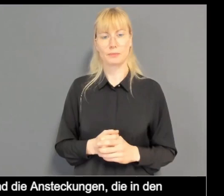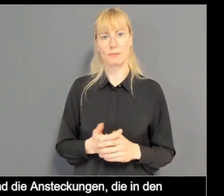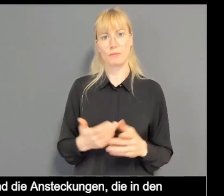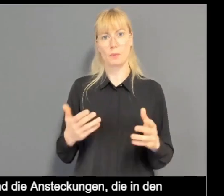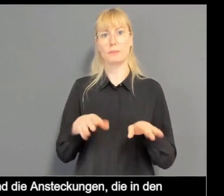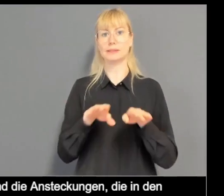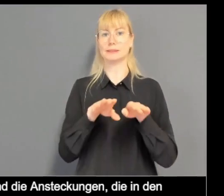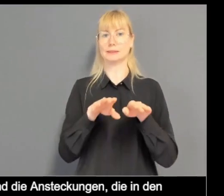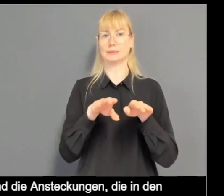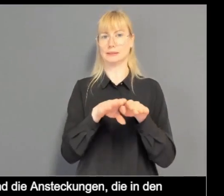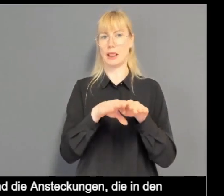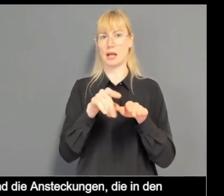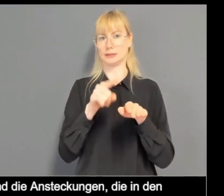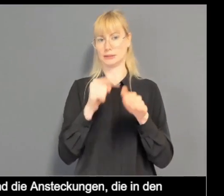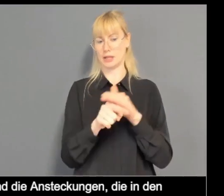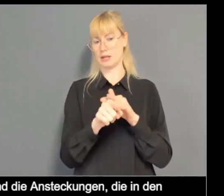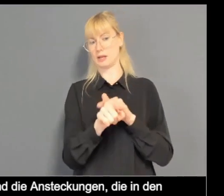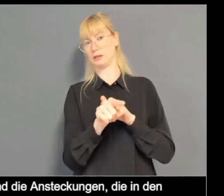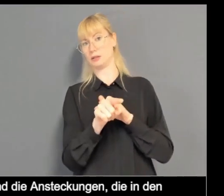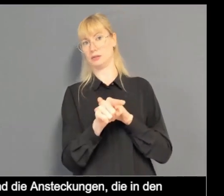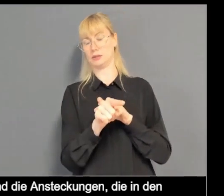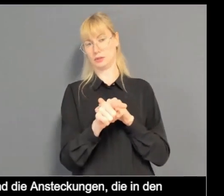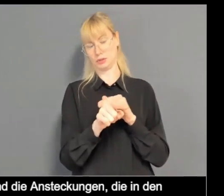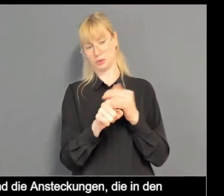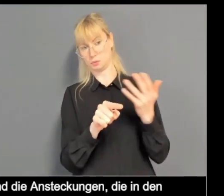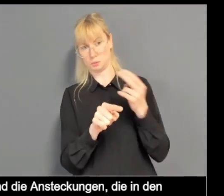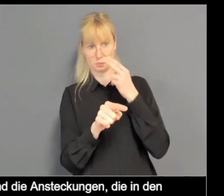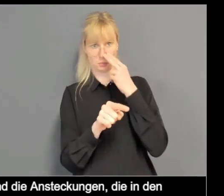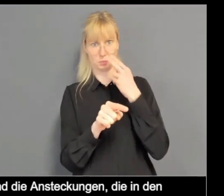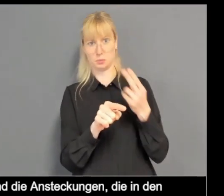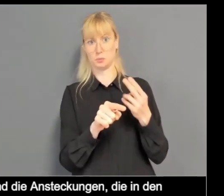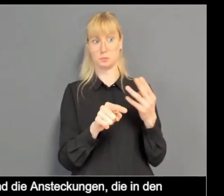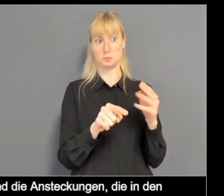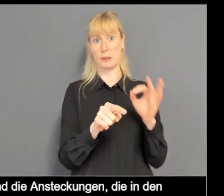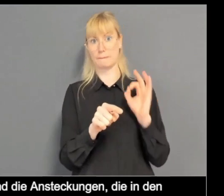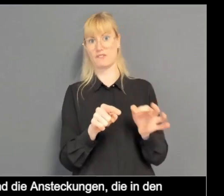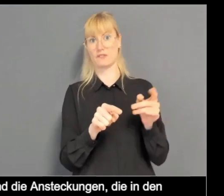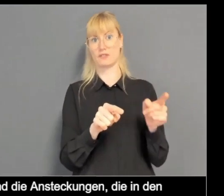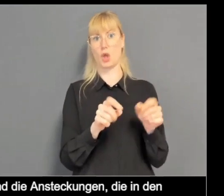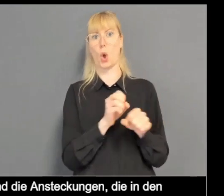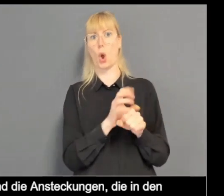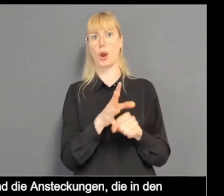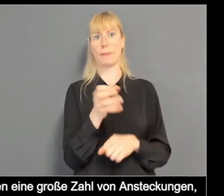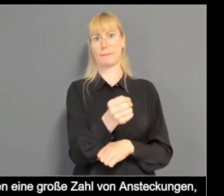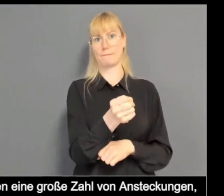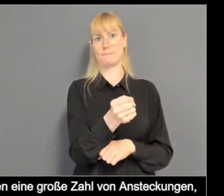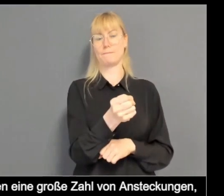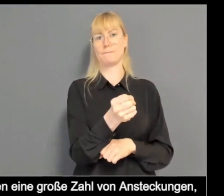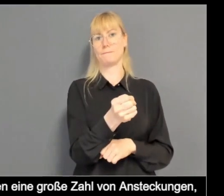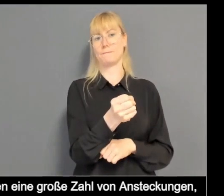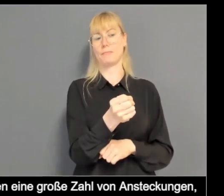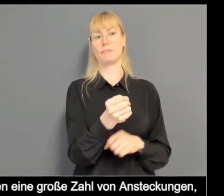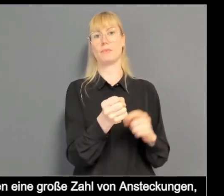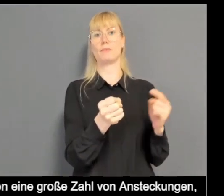Schulen. Wir werden auch dann, wenn es in einer Klasse in den nächsten Wochen einen